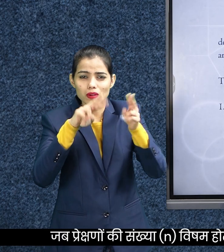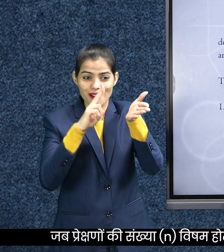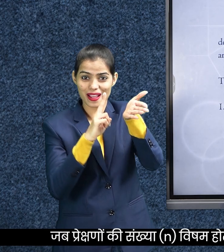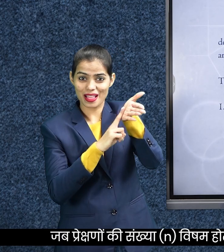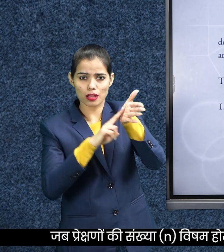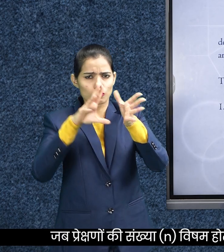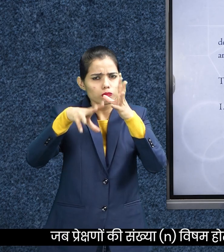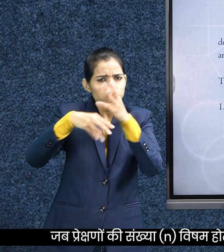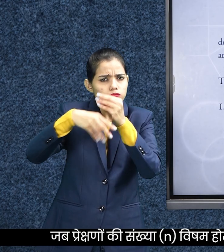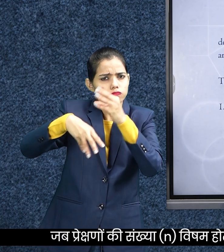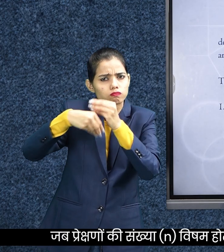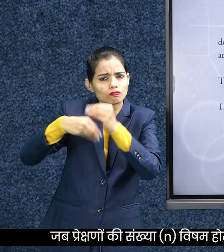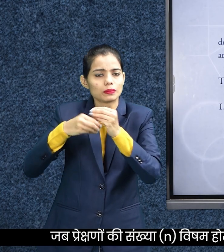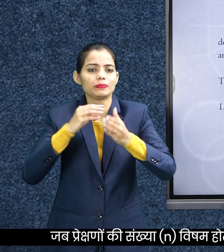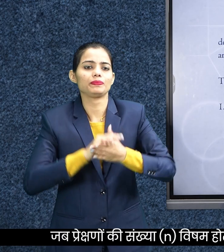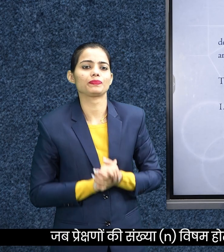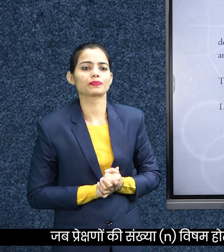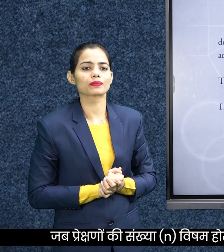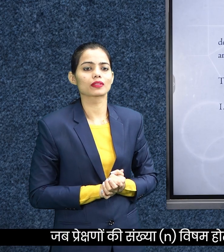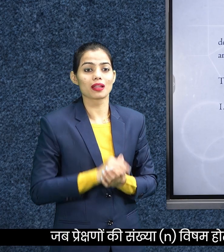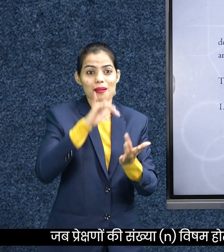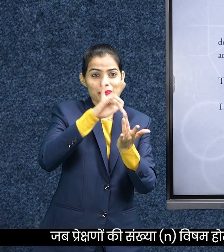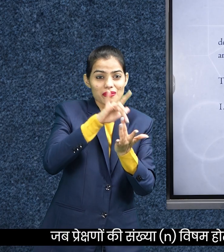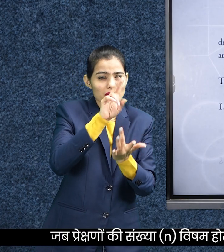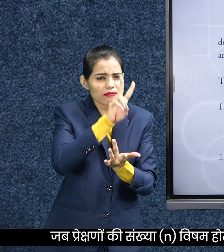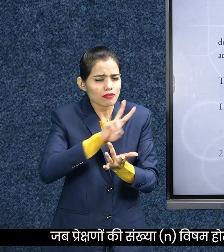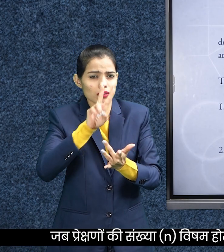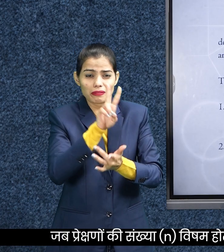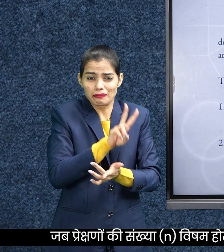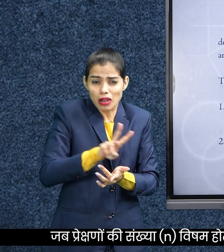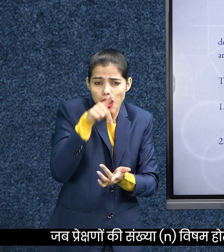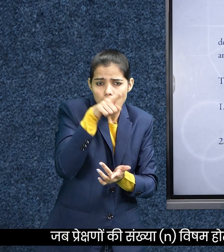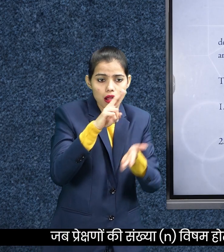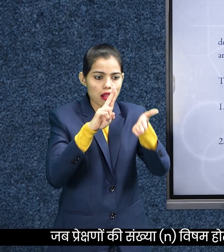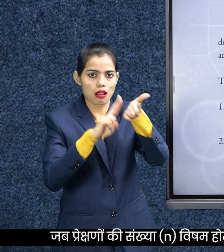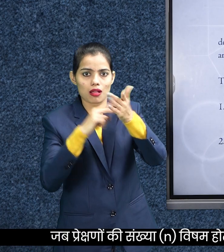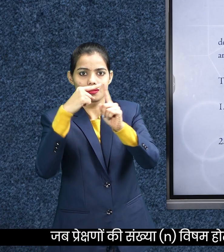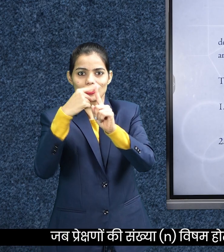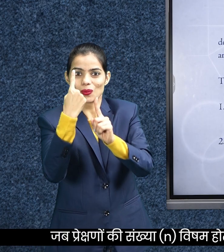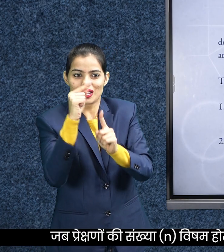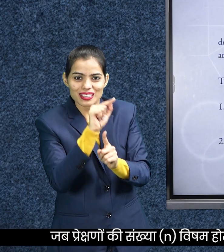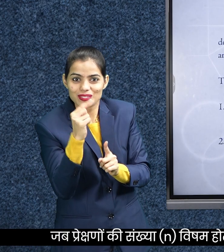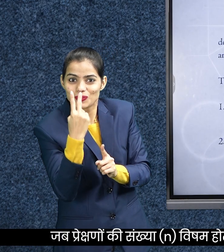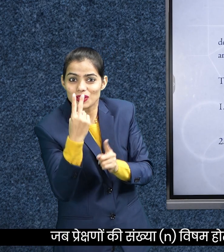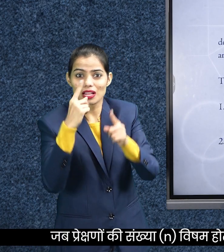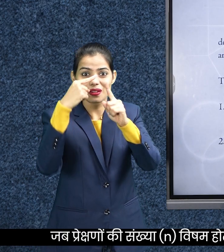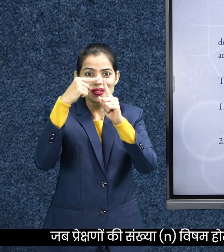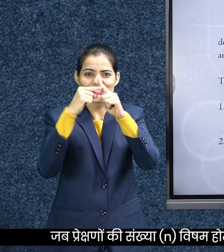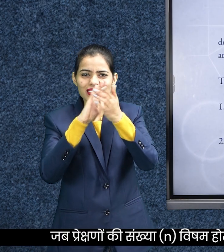n बिशप होती है तो माध्यिक n+1/2 TH वे अवलोकन का मान